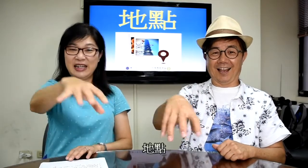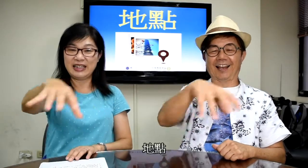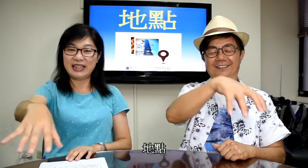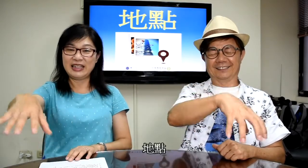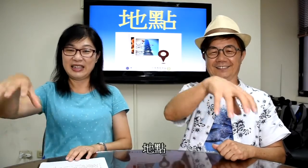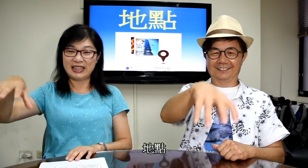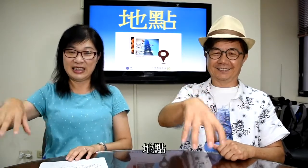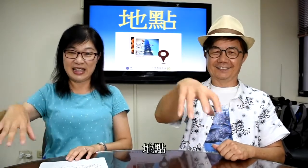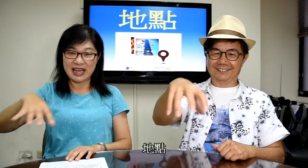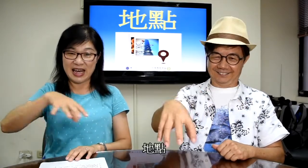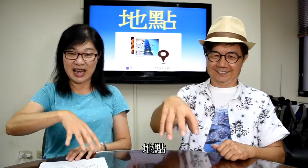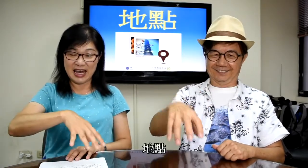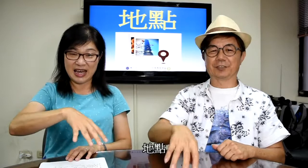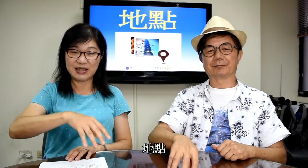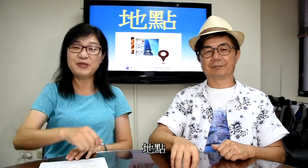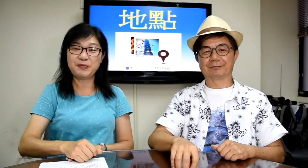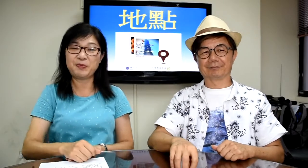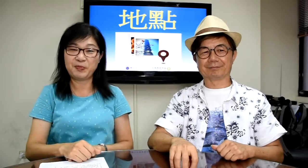地点。